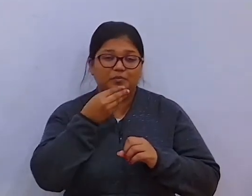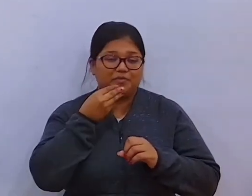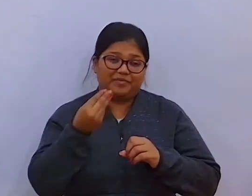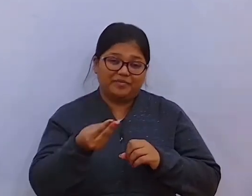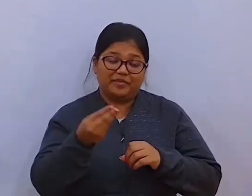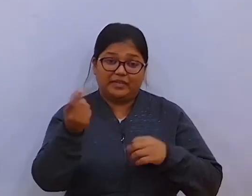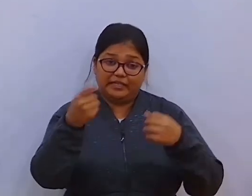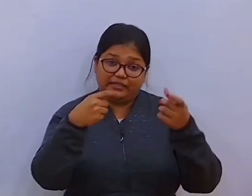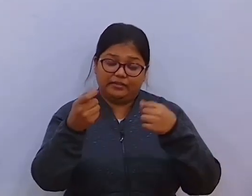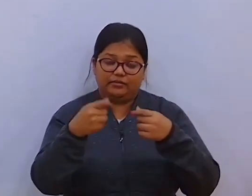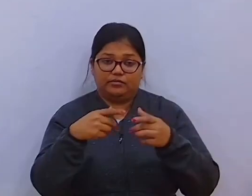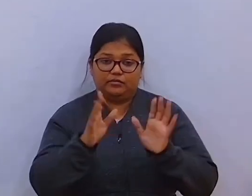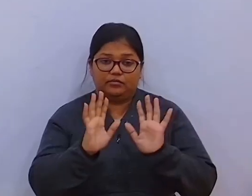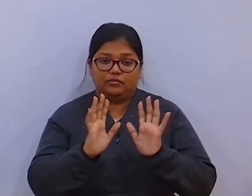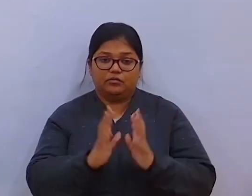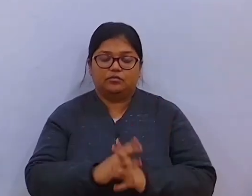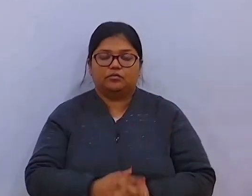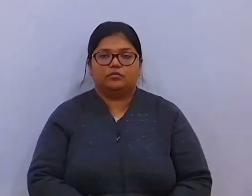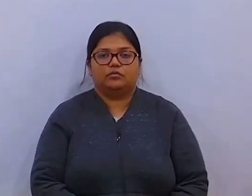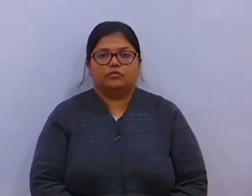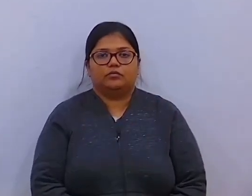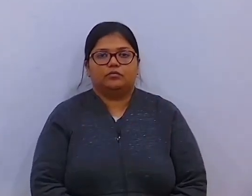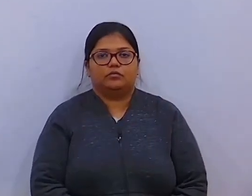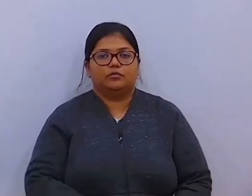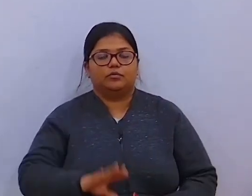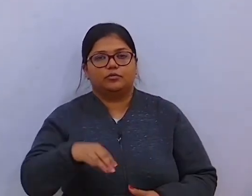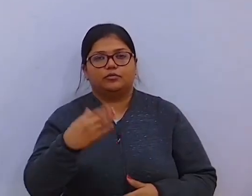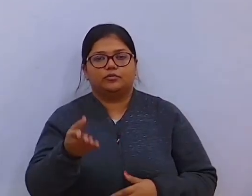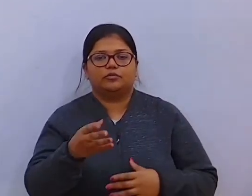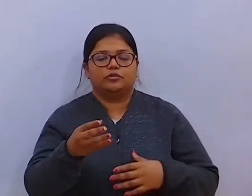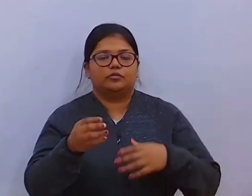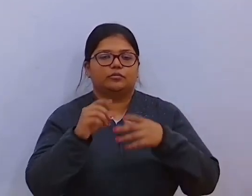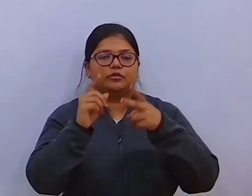उत्तरी शीतोष्ण कटिबंध, उत्तरी